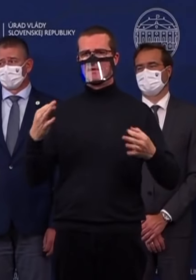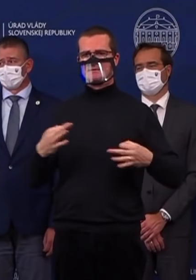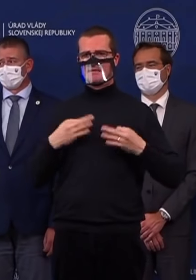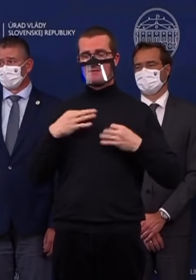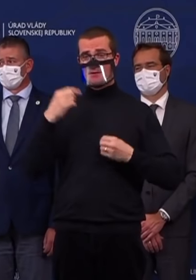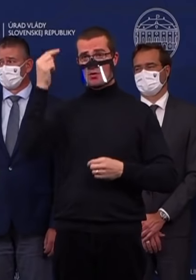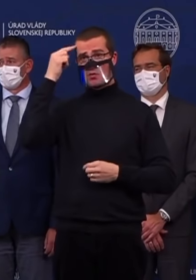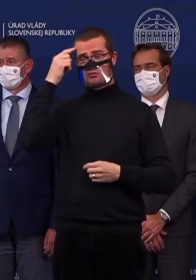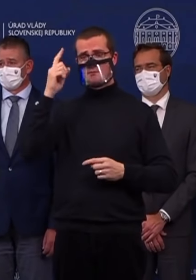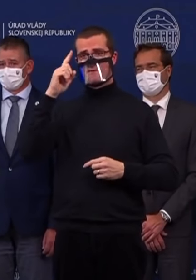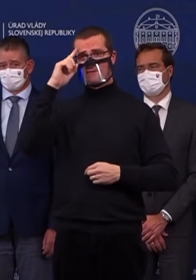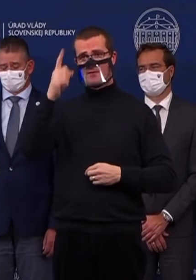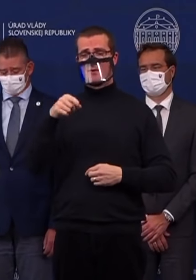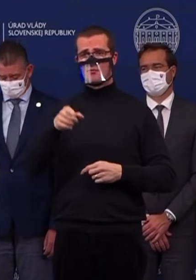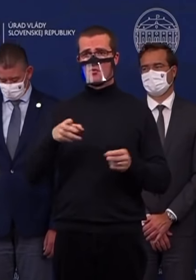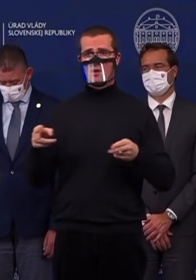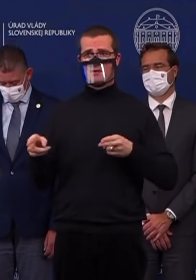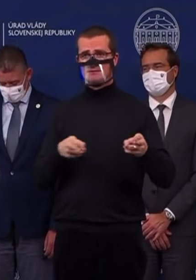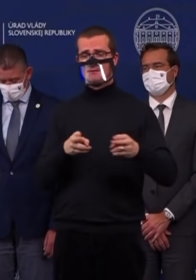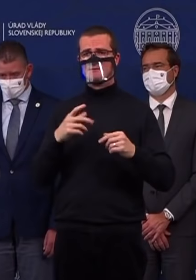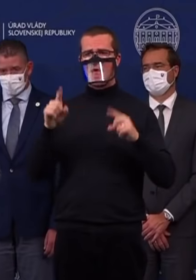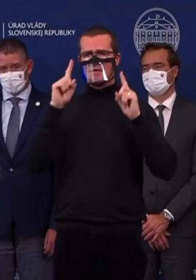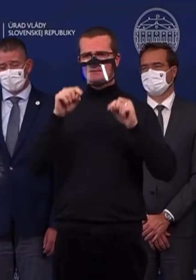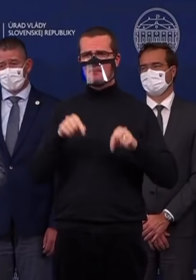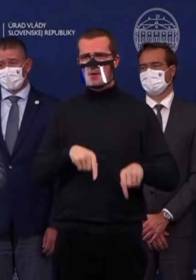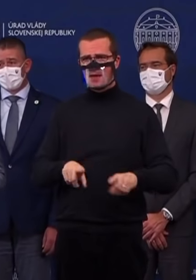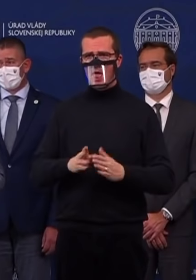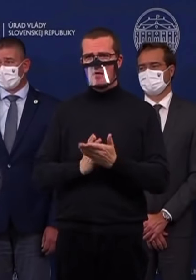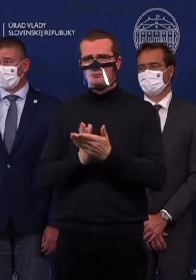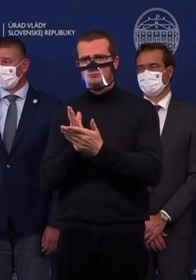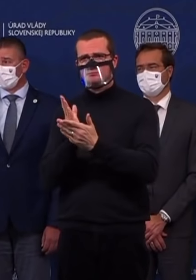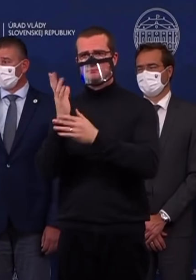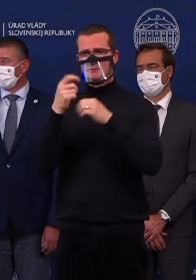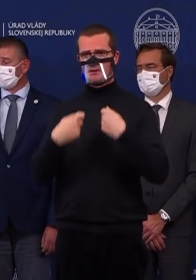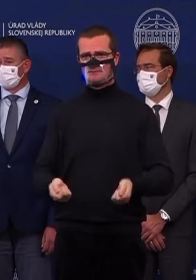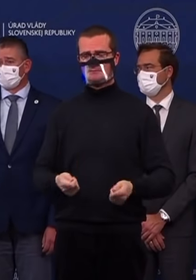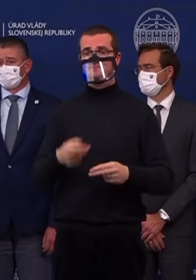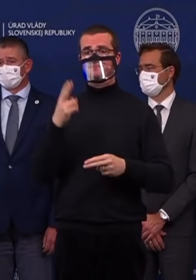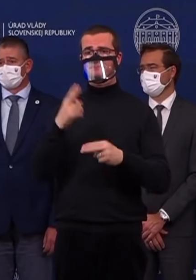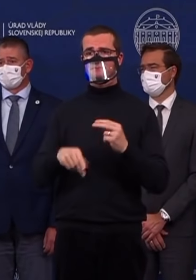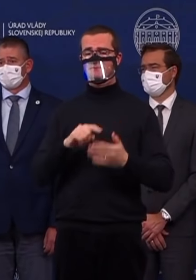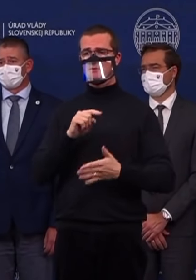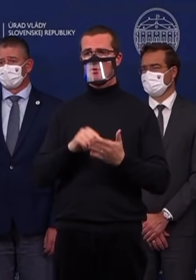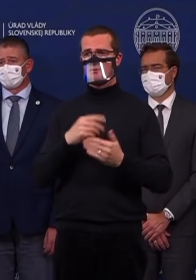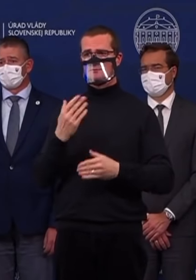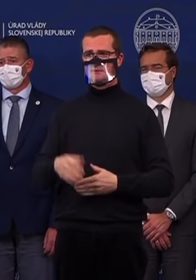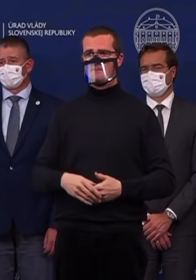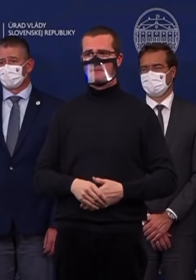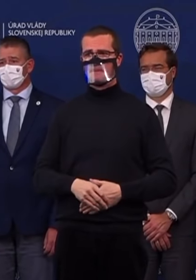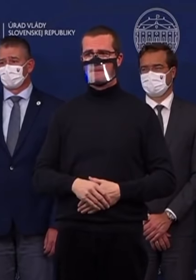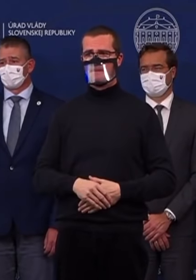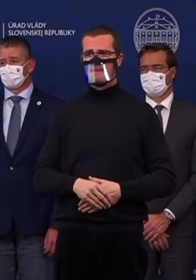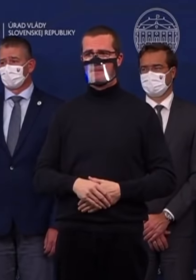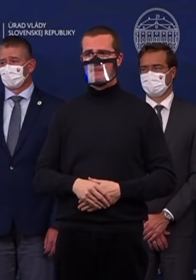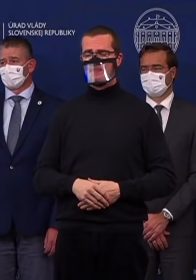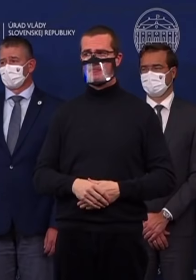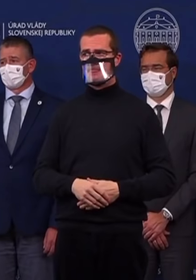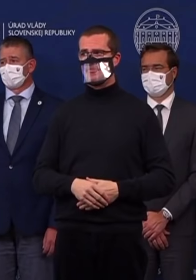a uvedomujú si, že toto je cesta z pekla, v ktorom sa nachádzame. Posledná otázka, Hospodárske noviny. Pán